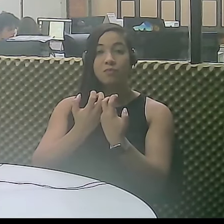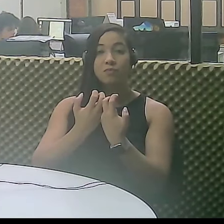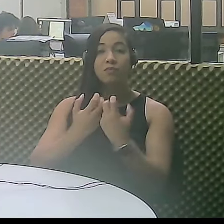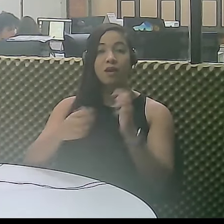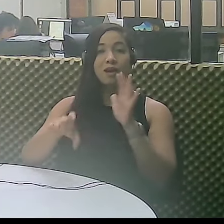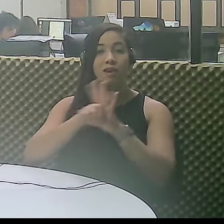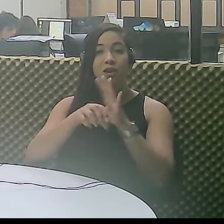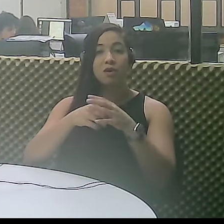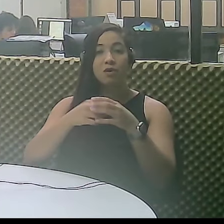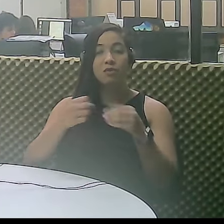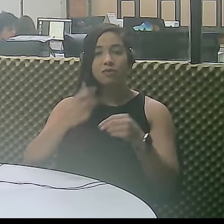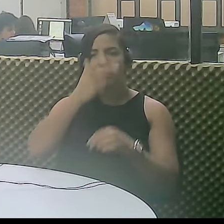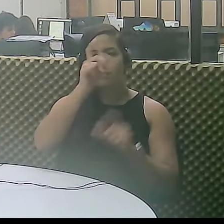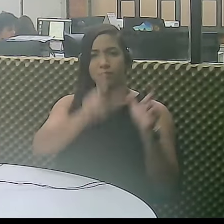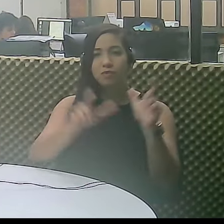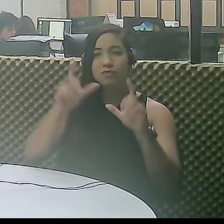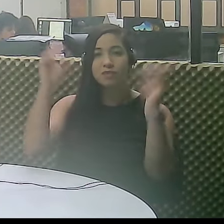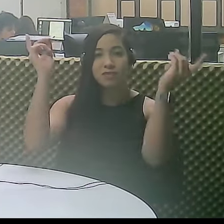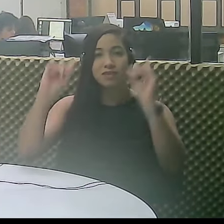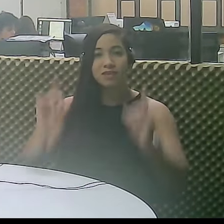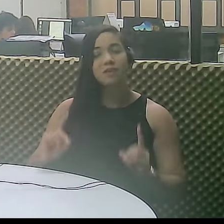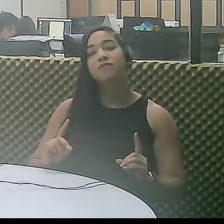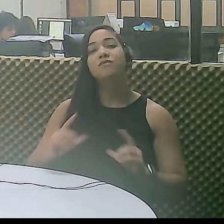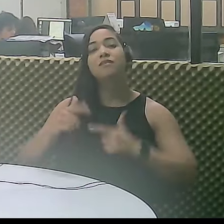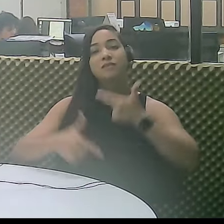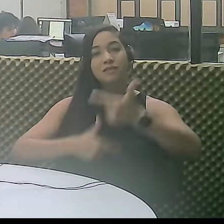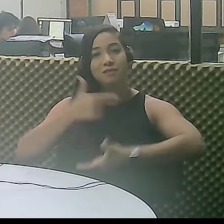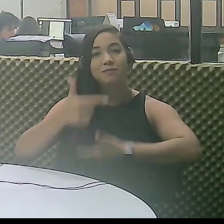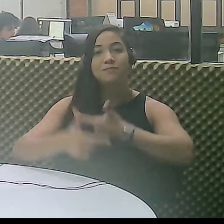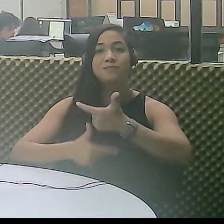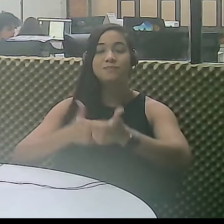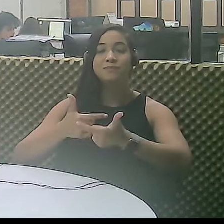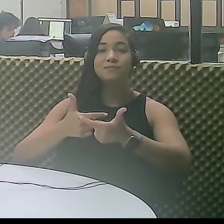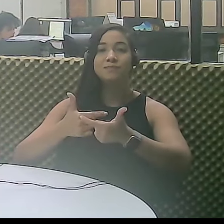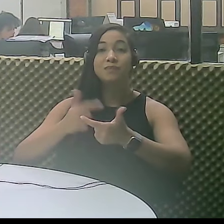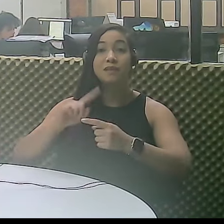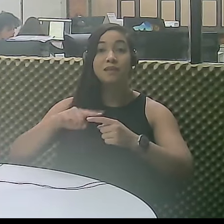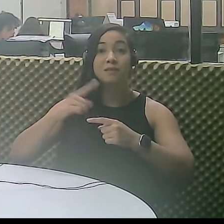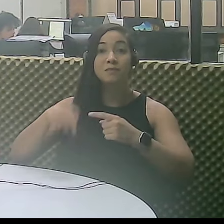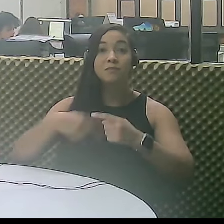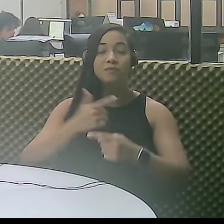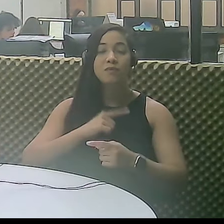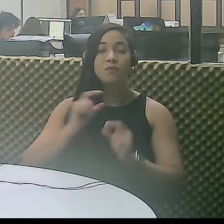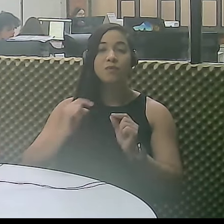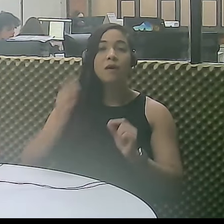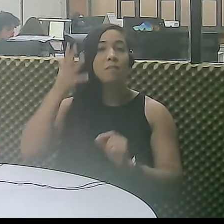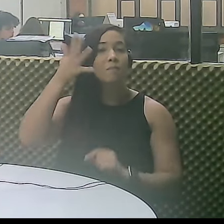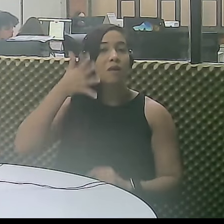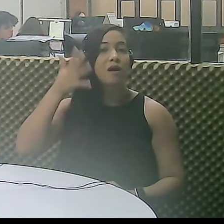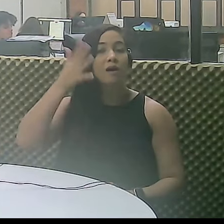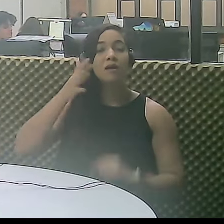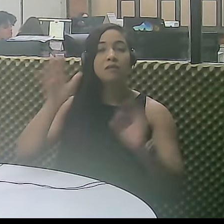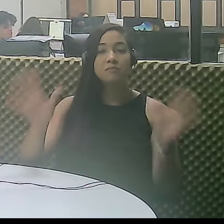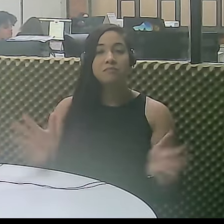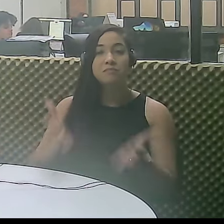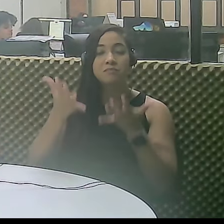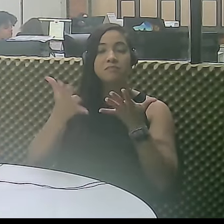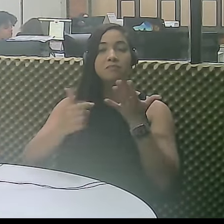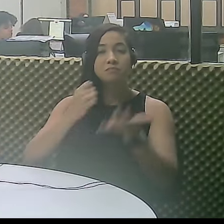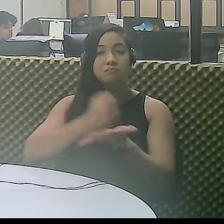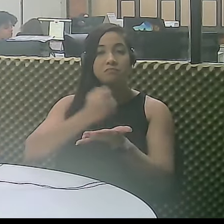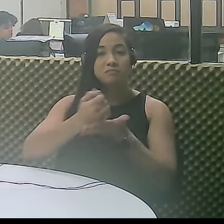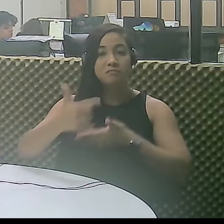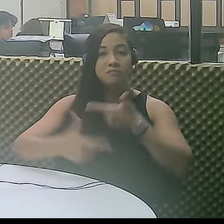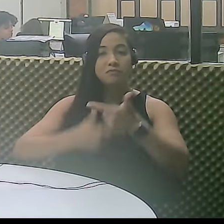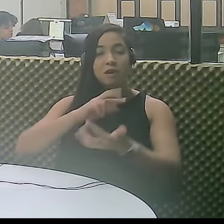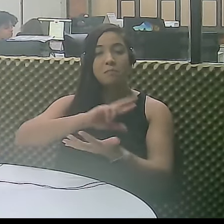de Cotas, as pessoas com deficiência no mercado de trabalho. A seguir, haverá a palestra A Promoção da Empregabilidade